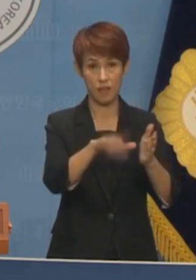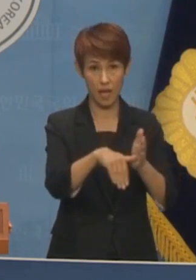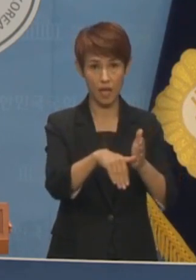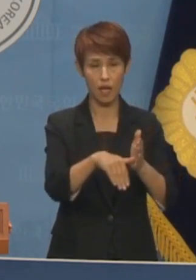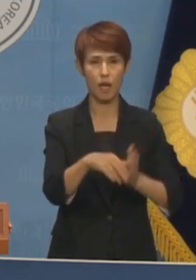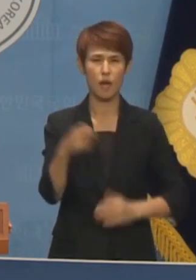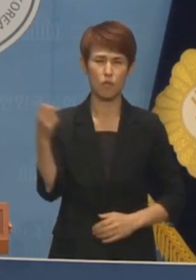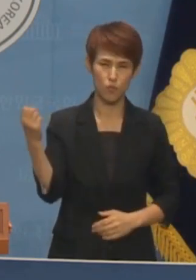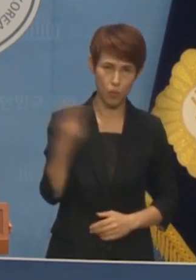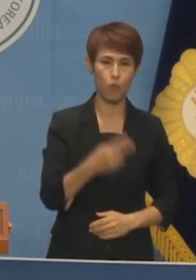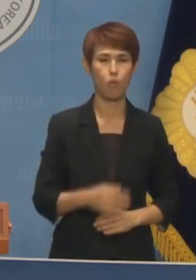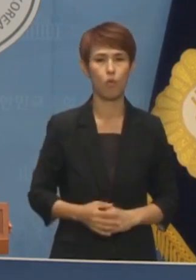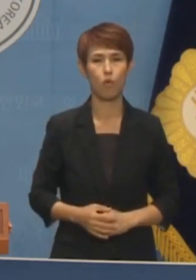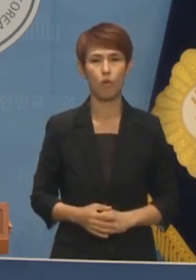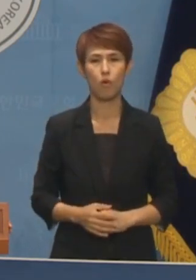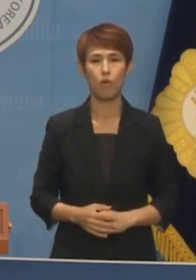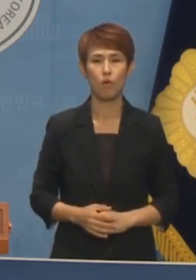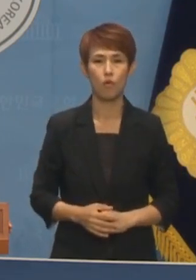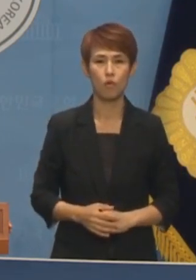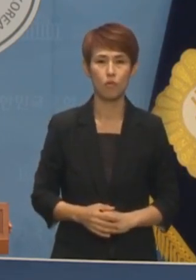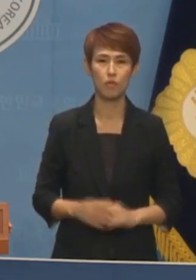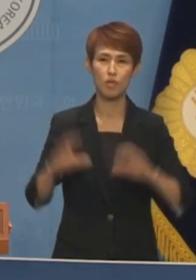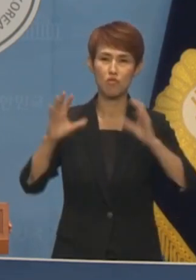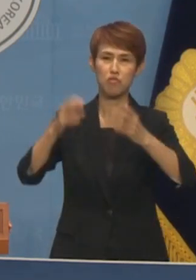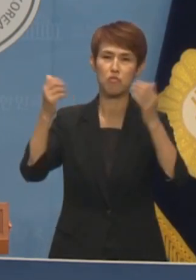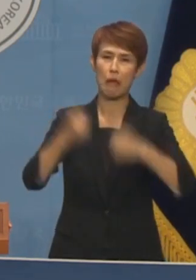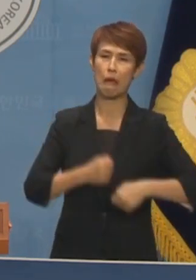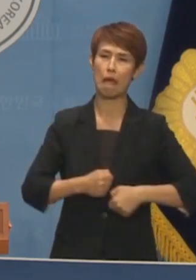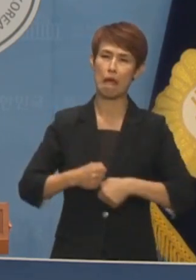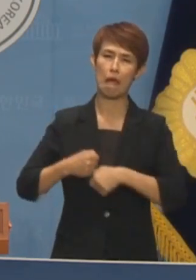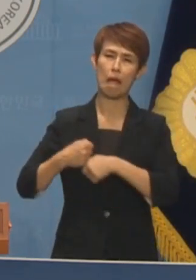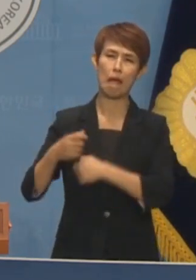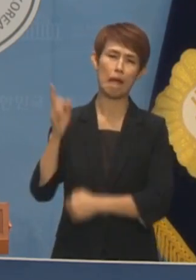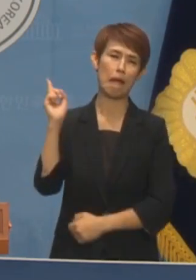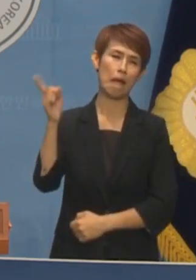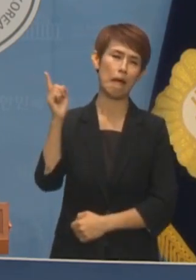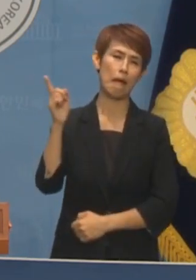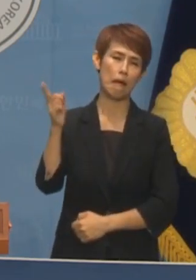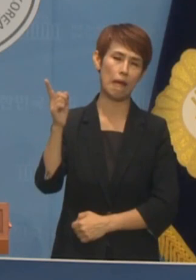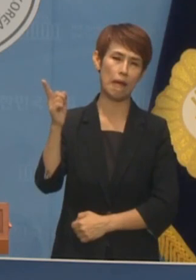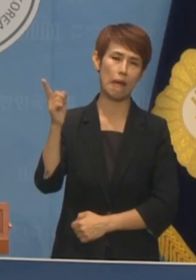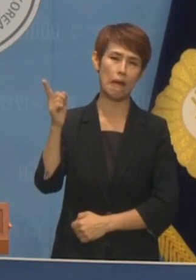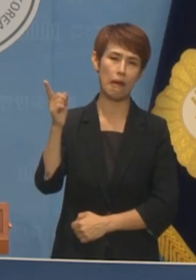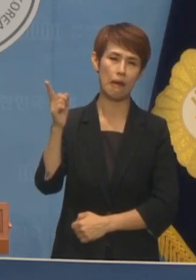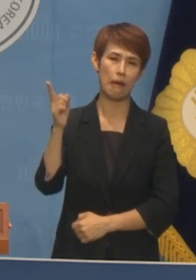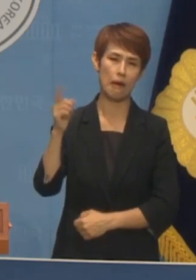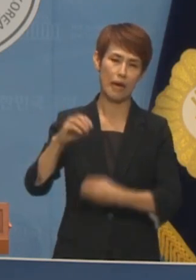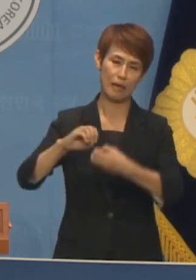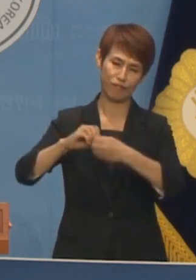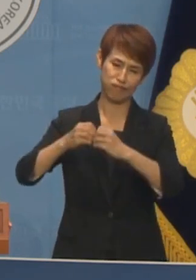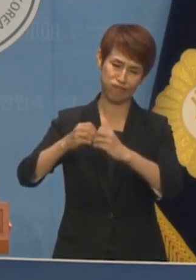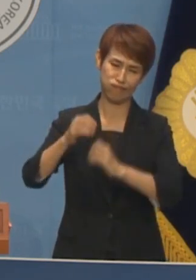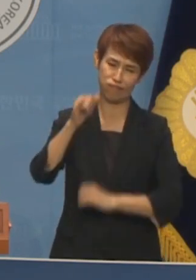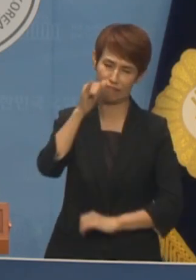국회가 구태를 벗어던지지 못하고 애국 조작 선동에